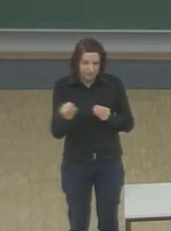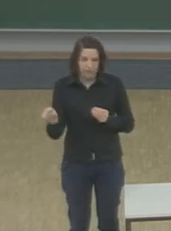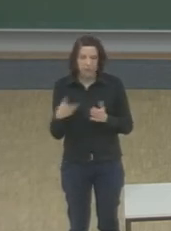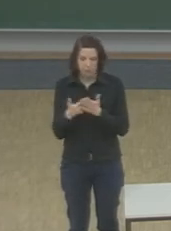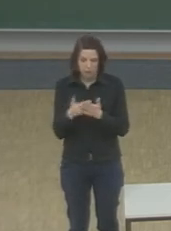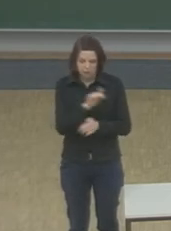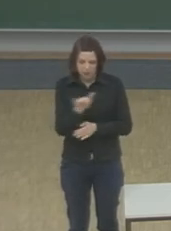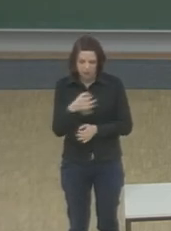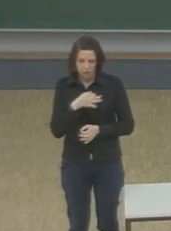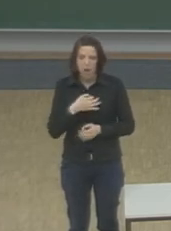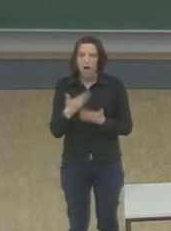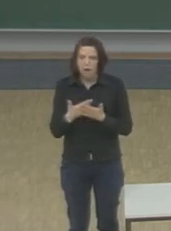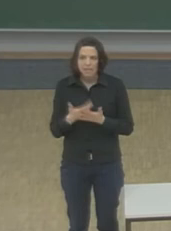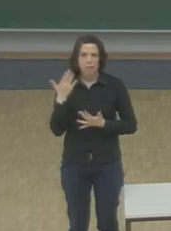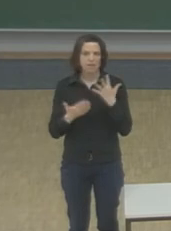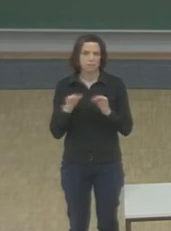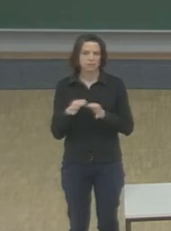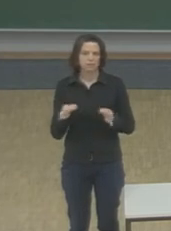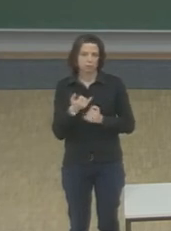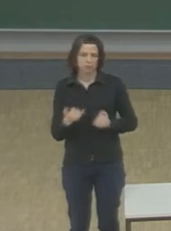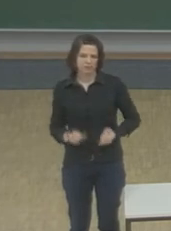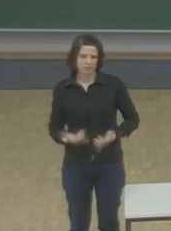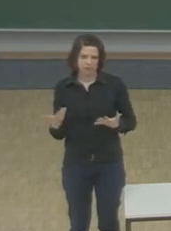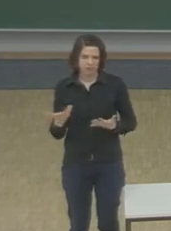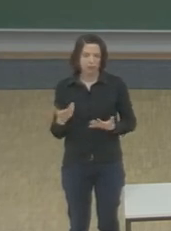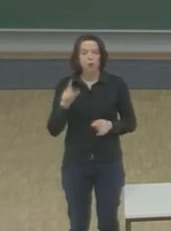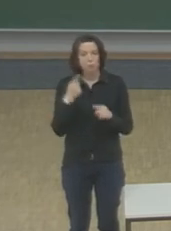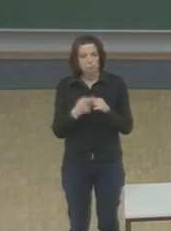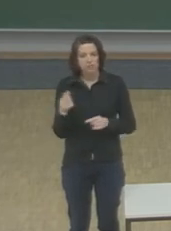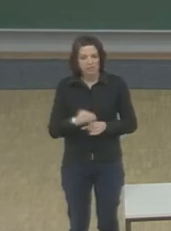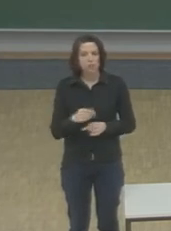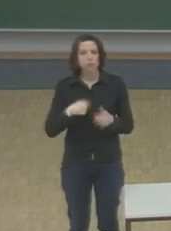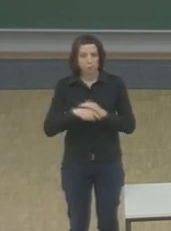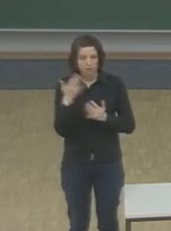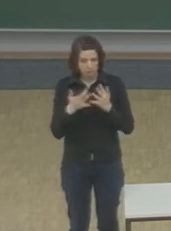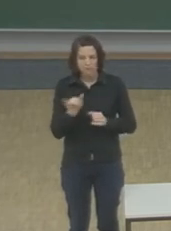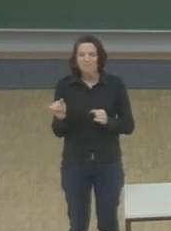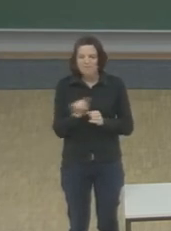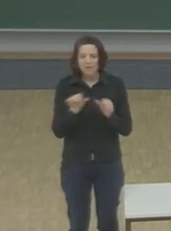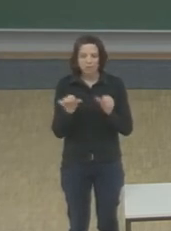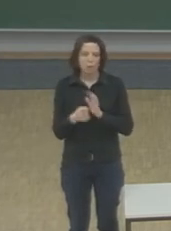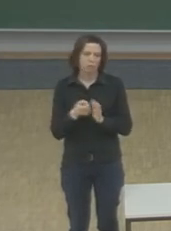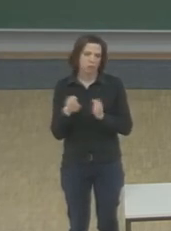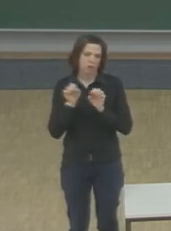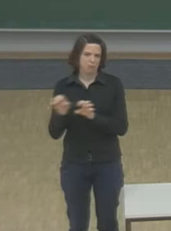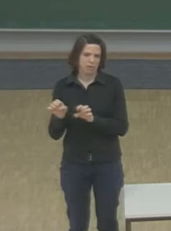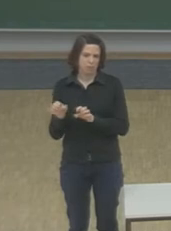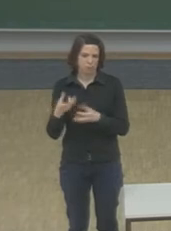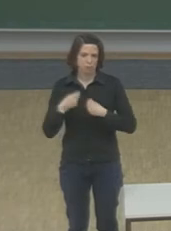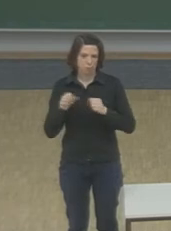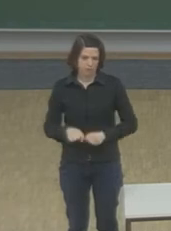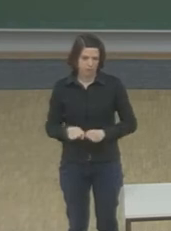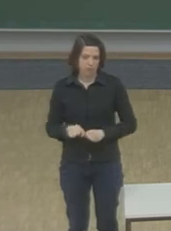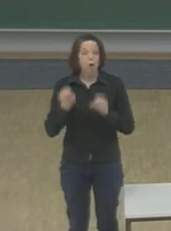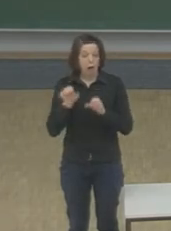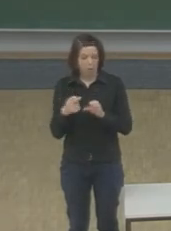Modellbildung funktioniert und welche Art von Aufklärung durch sie zustande kommen kann. Und Aufklärung ist Bürgerrecht